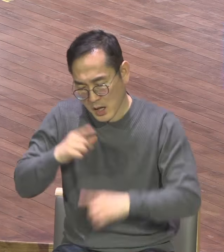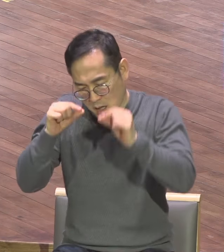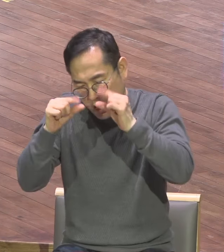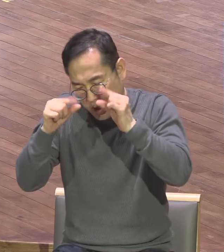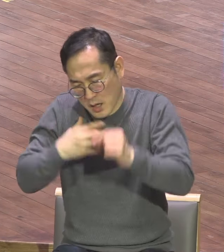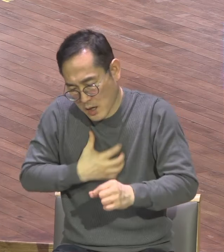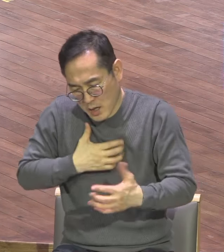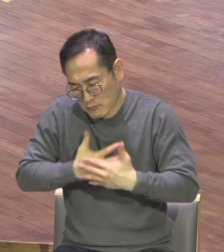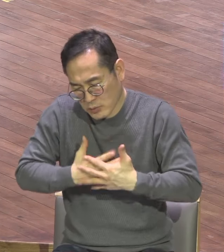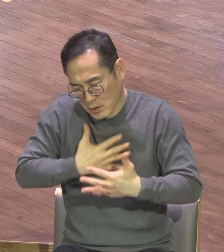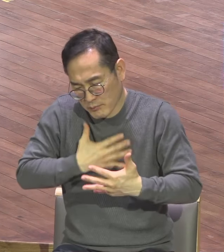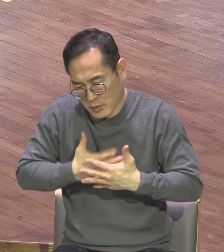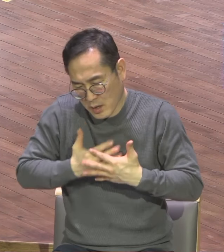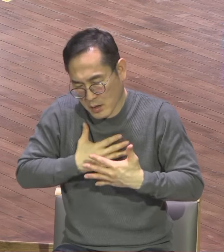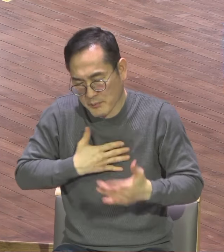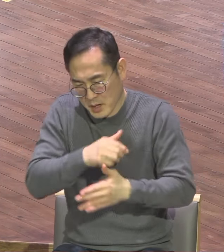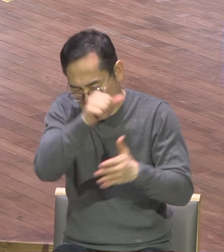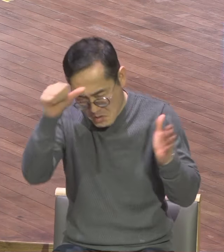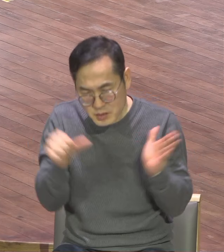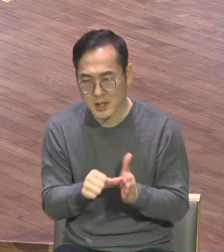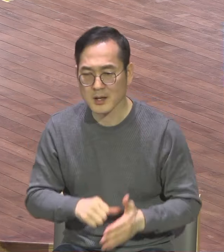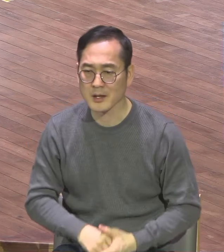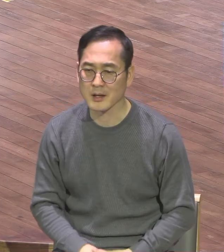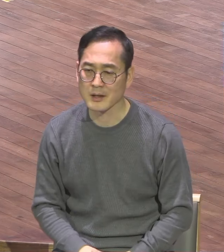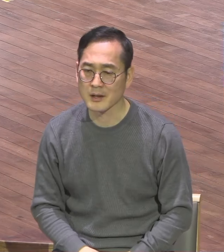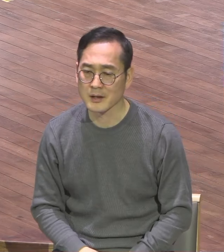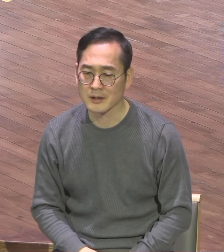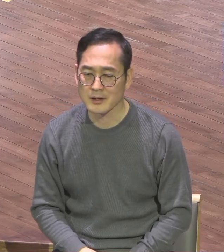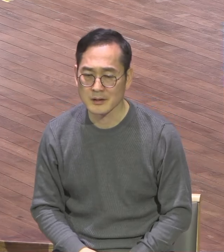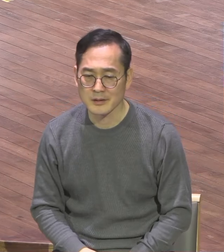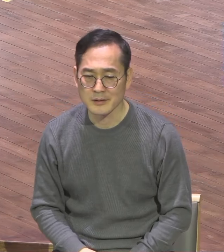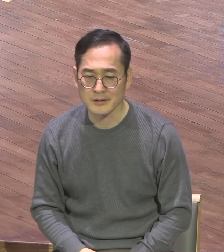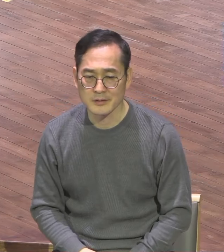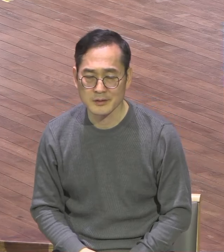초조 계속해서 그 심령을 메마르게 만들고 있다.